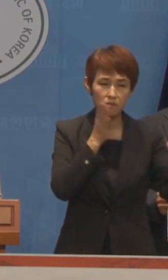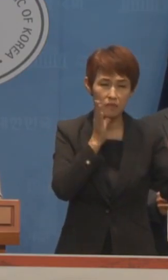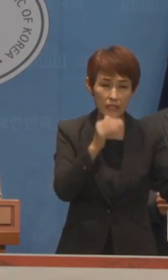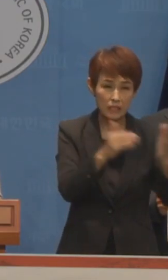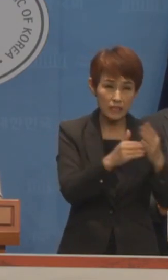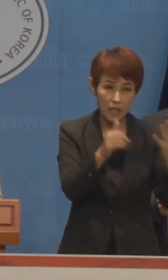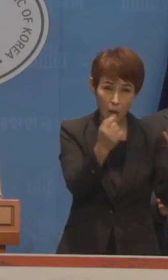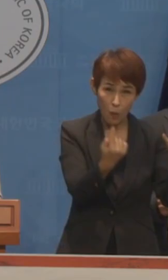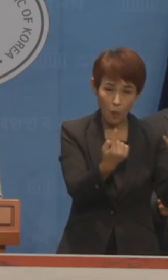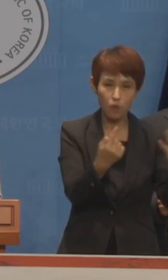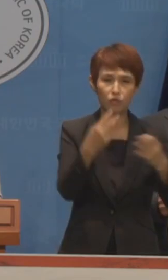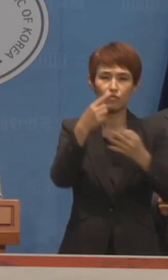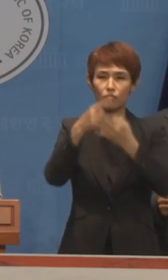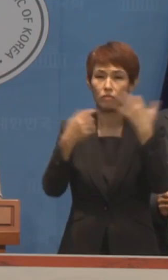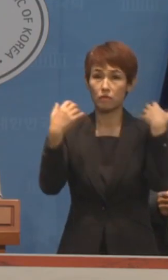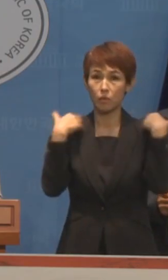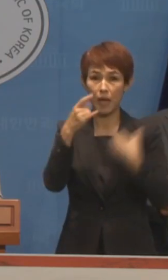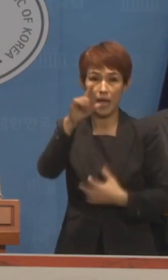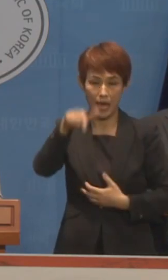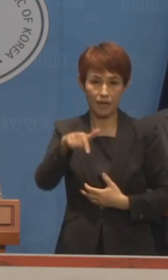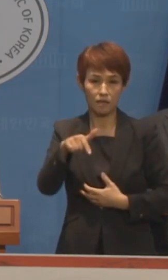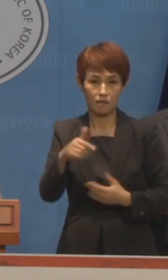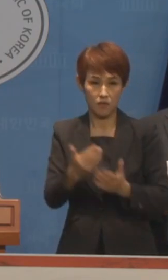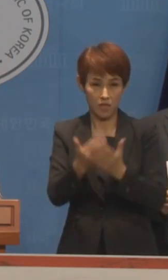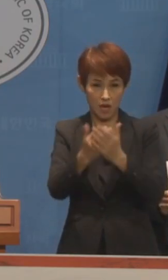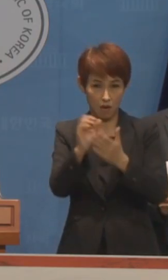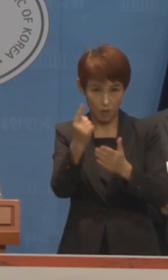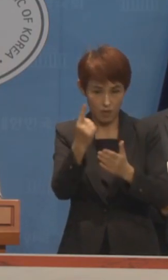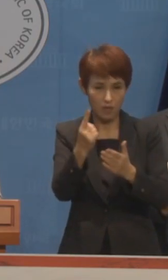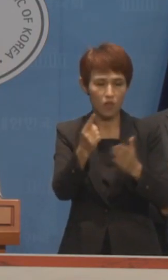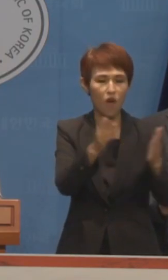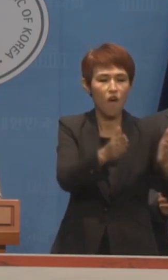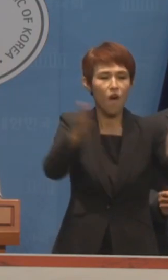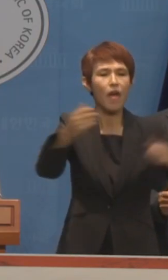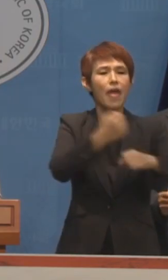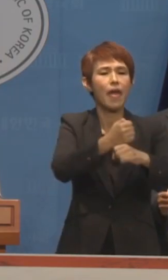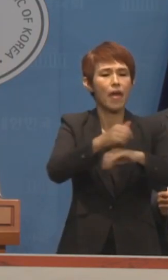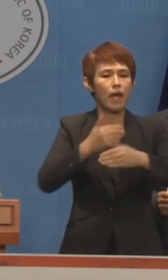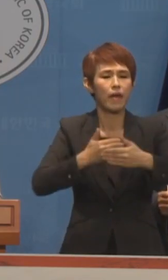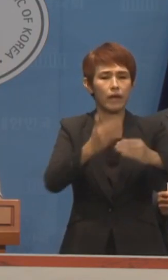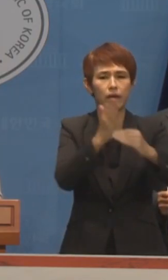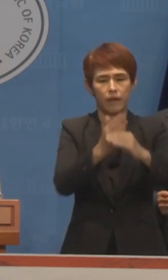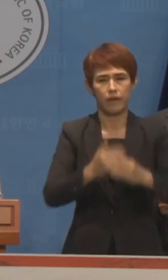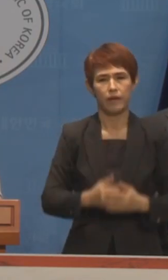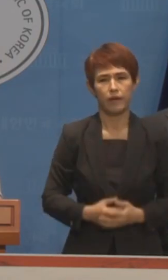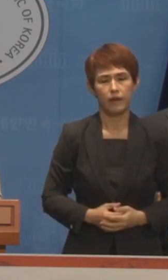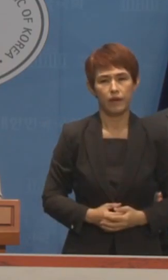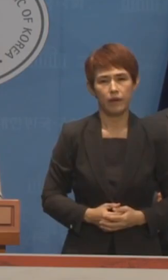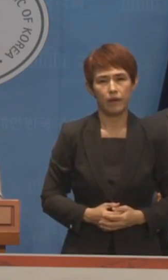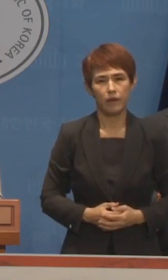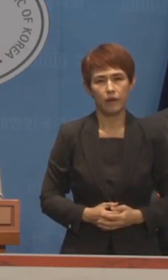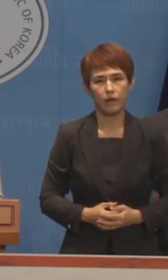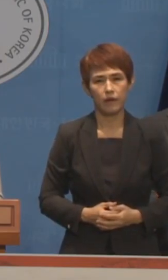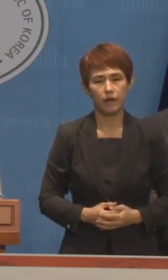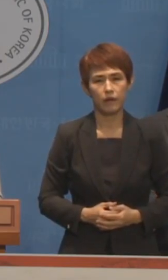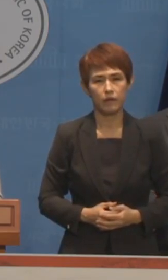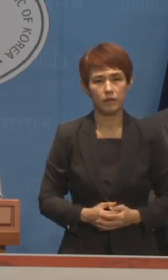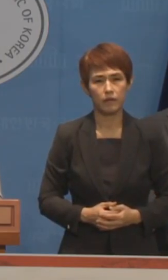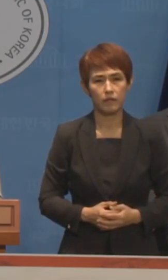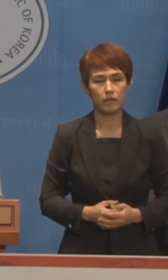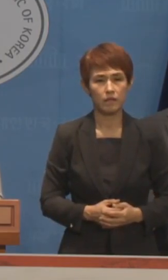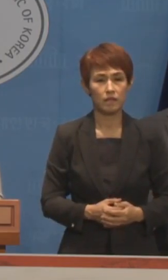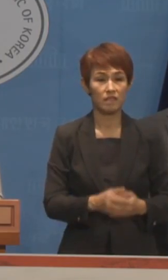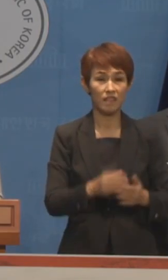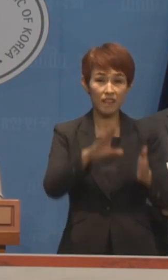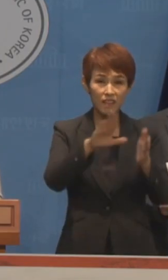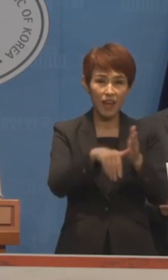윤석열 정부의 핵진흥 정책 아래 수명 연장이 추진되고 있습니다. 수명 연장 과정에서의 절차